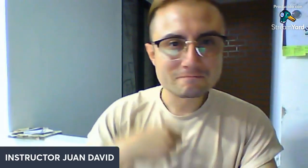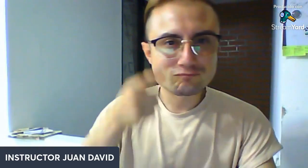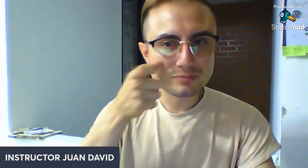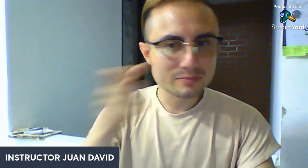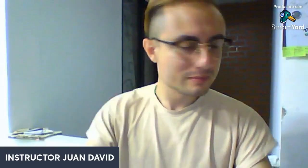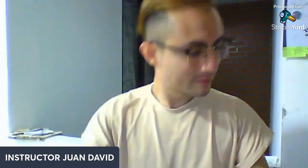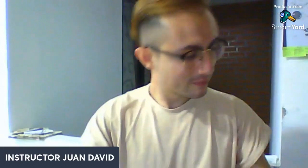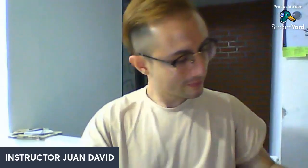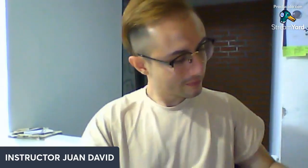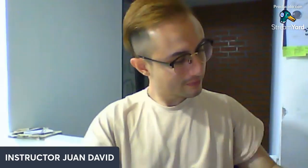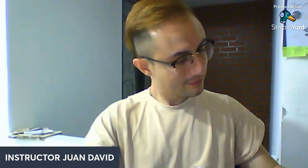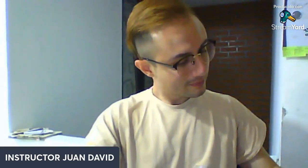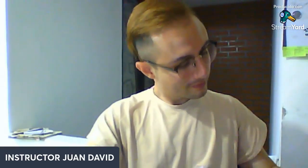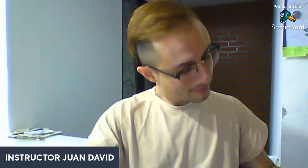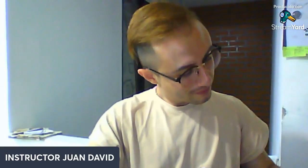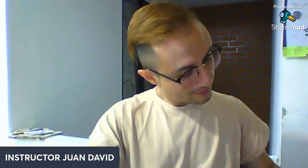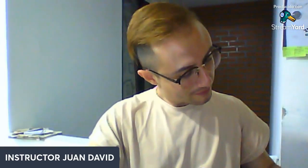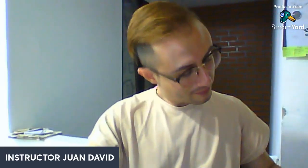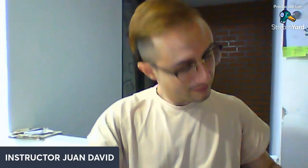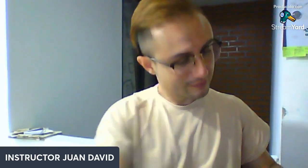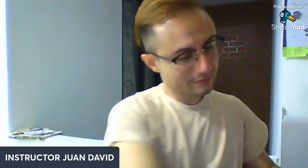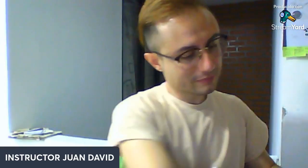Gracias, Jessica. Muy bien.